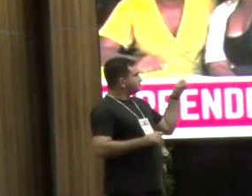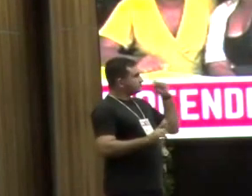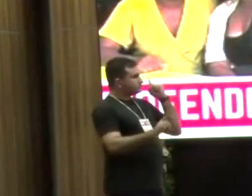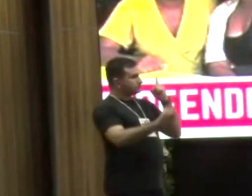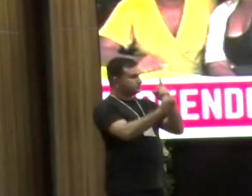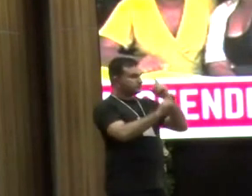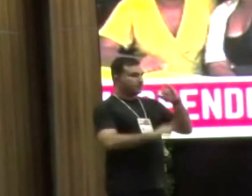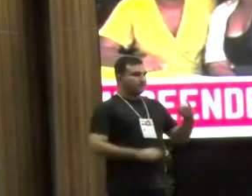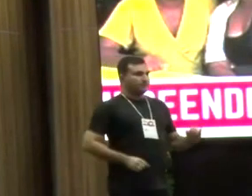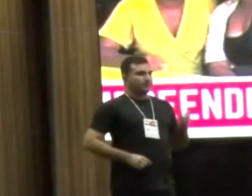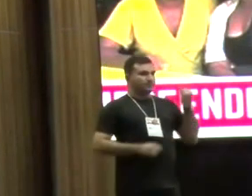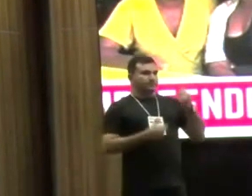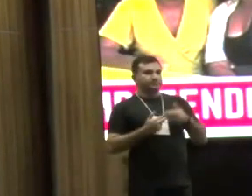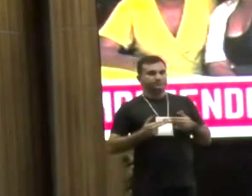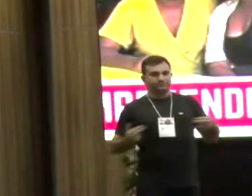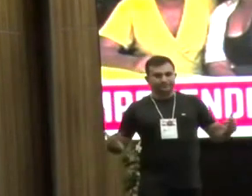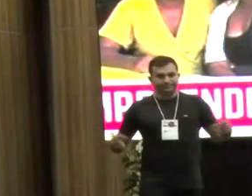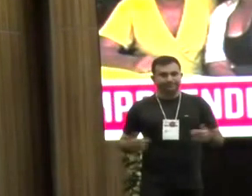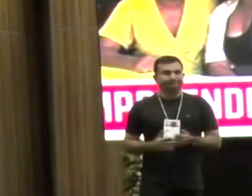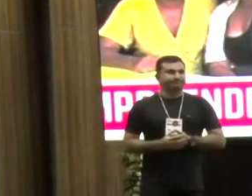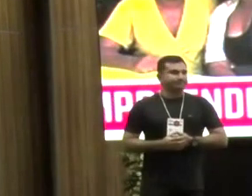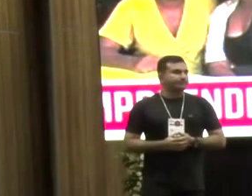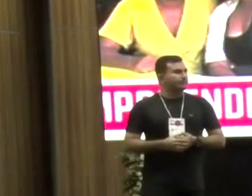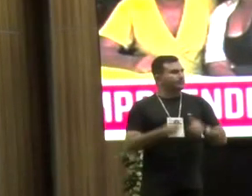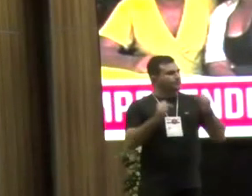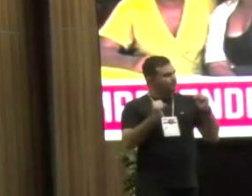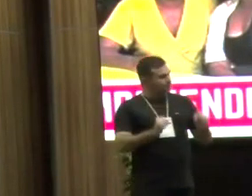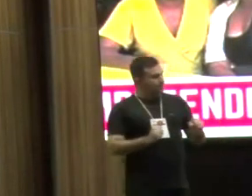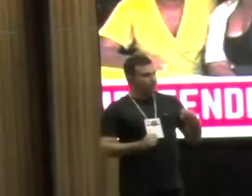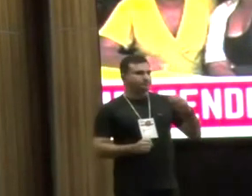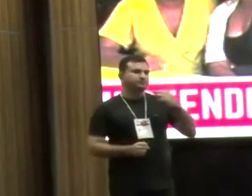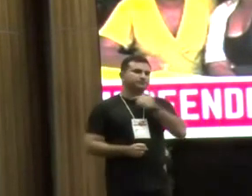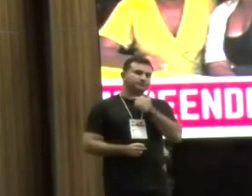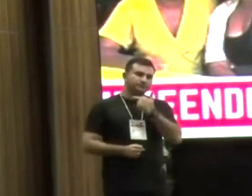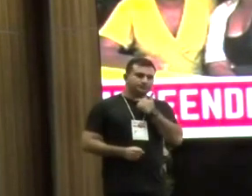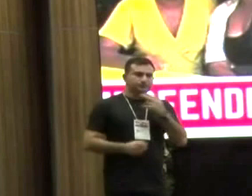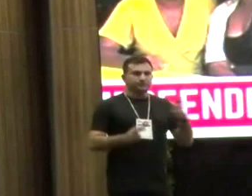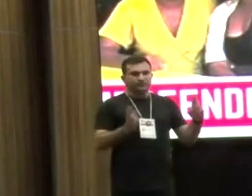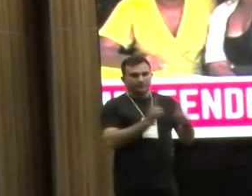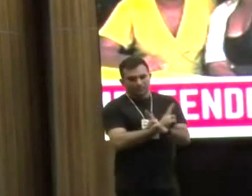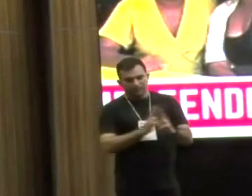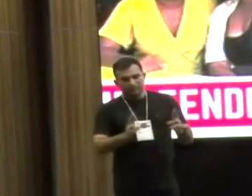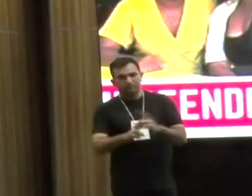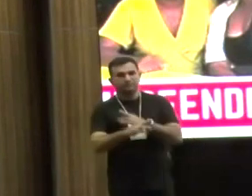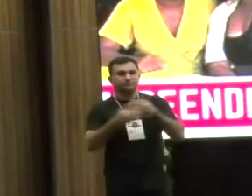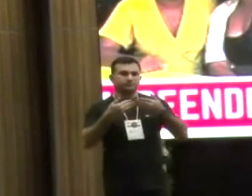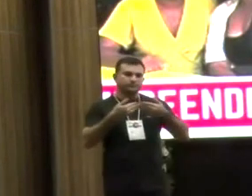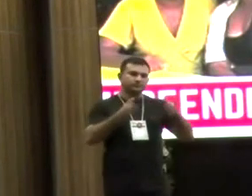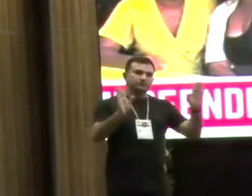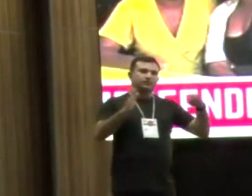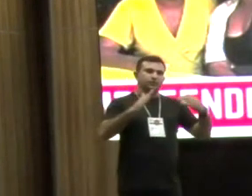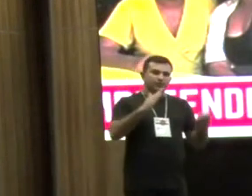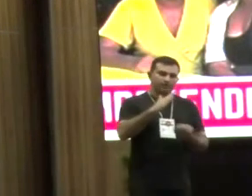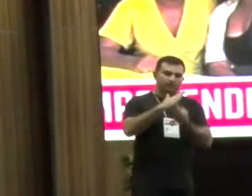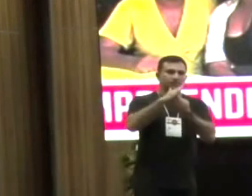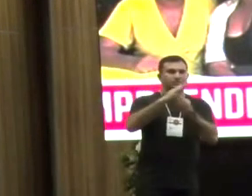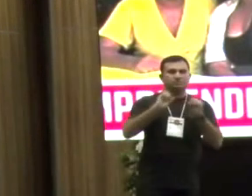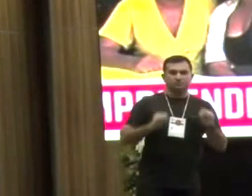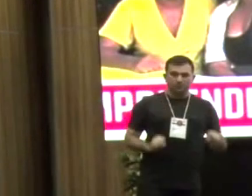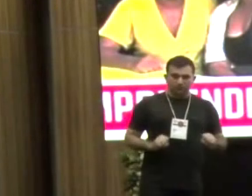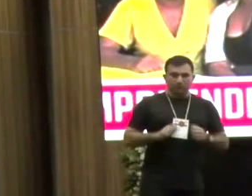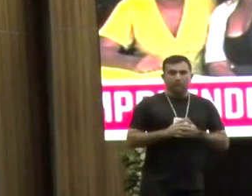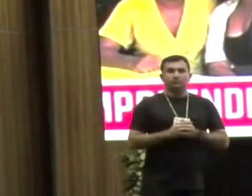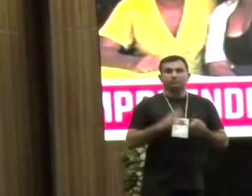essas oportunidades. Pode ou não estar relacionado à abertura de empresa, gente,